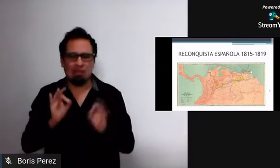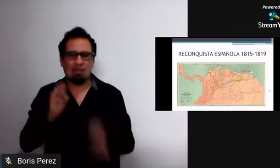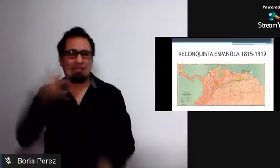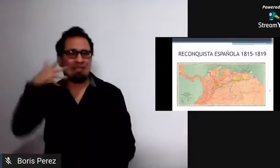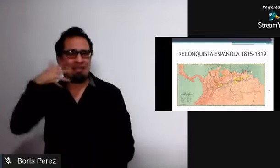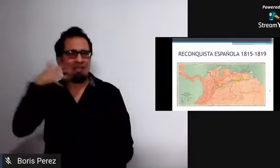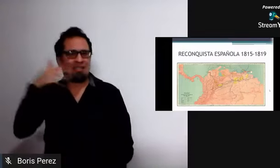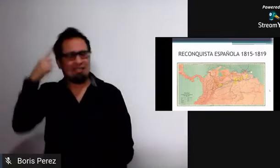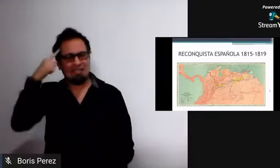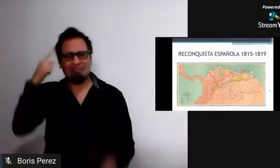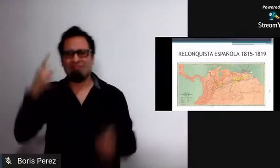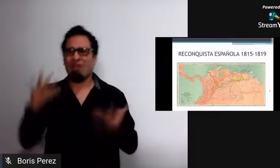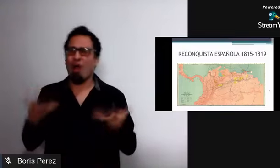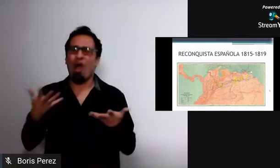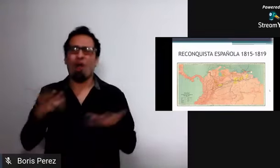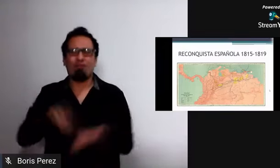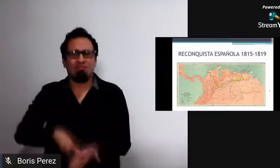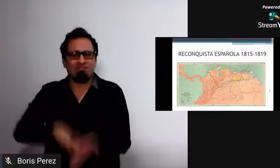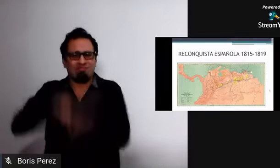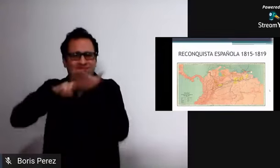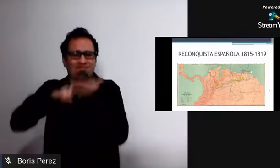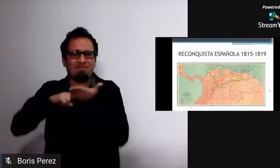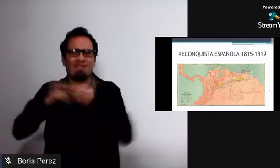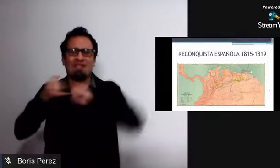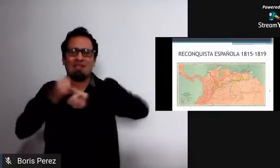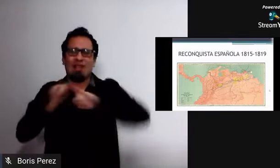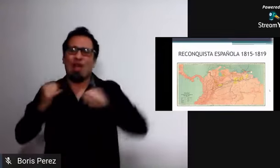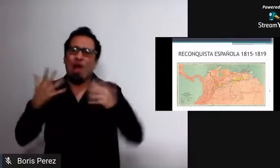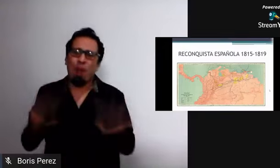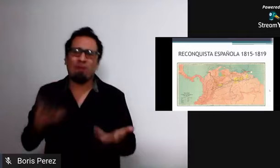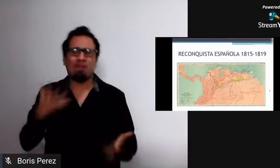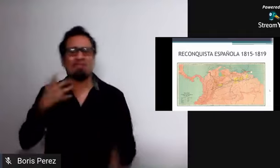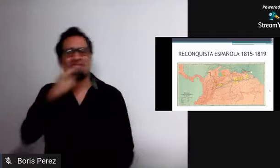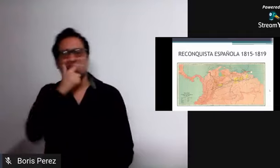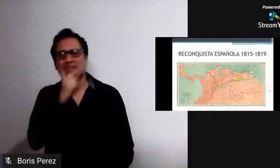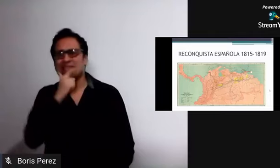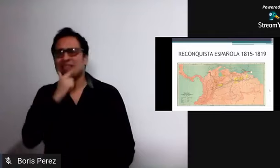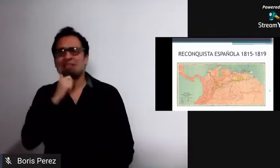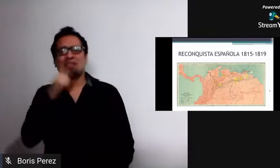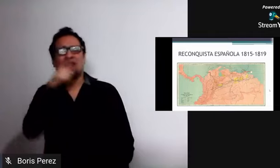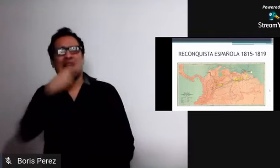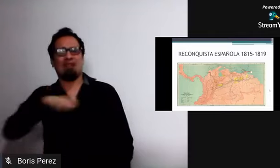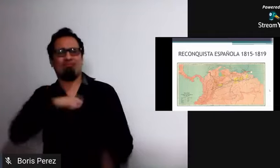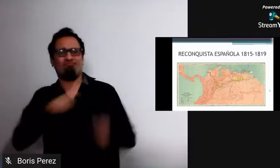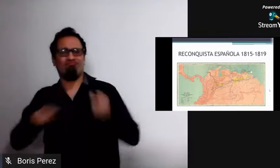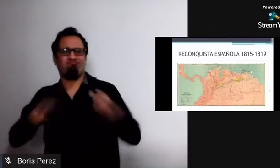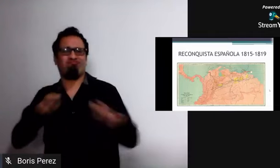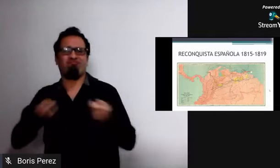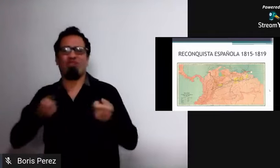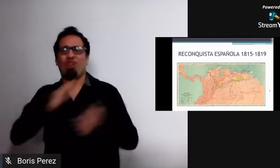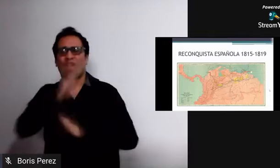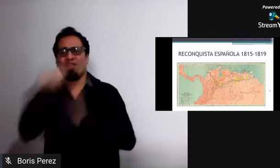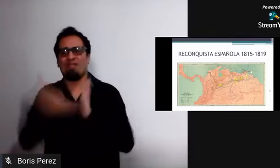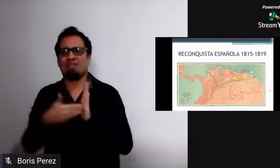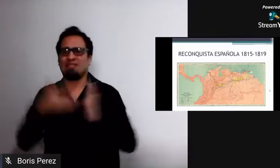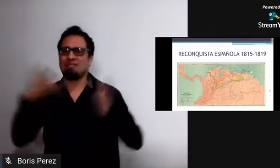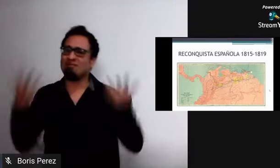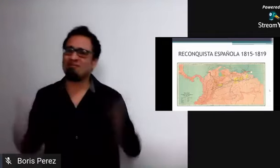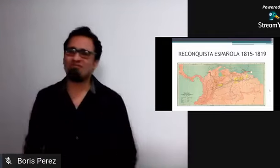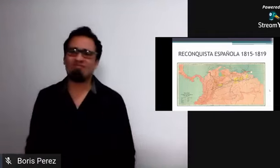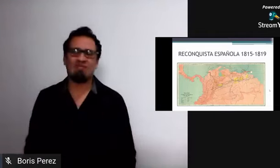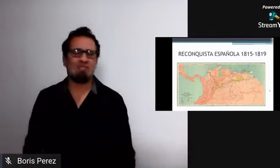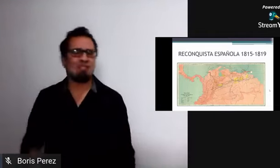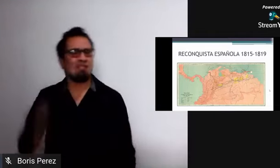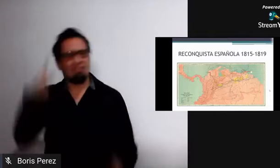el espacio de Bogotá, no habían podido llegar hasta Bogotá. Sin embargo, en medio de, pues, de todo ese escenario